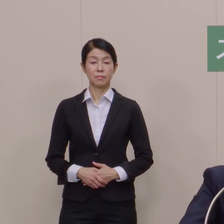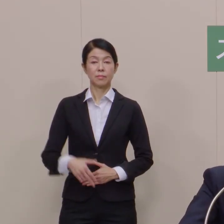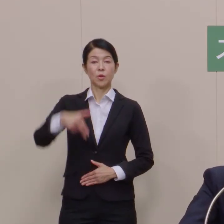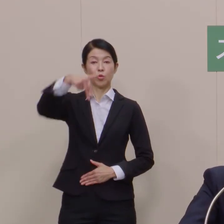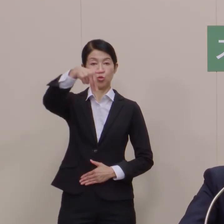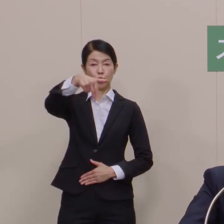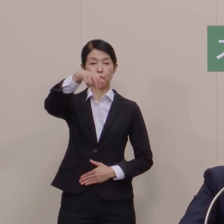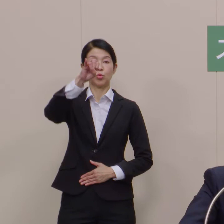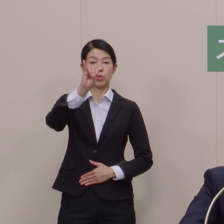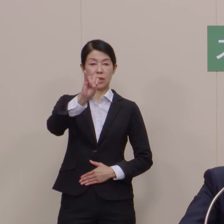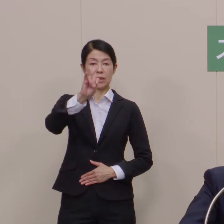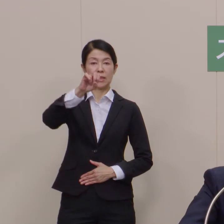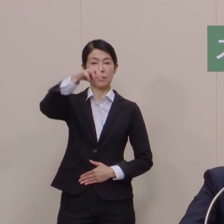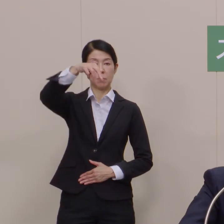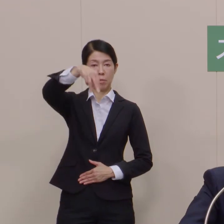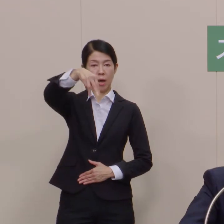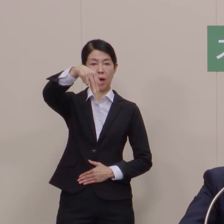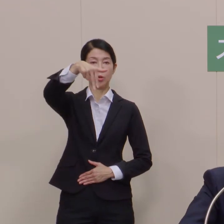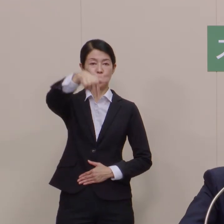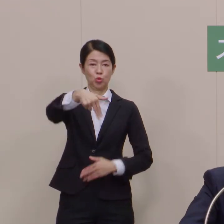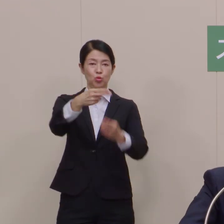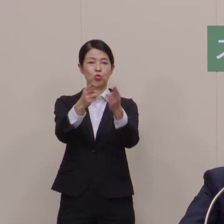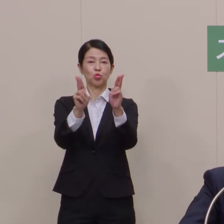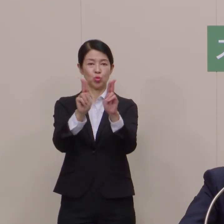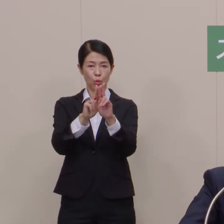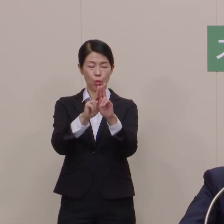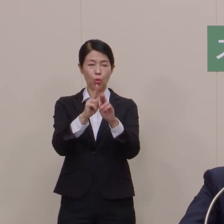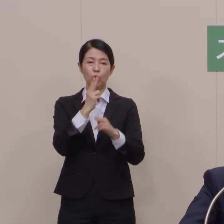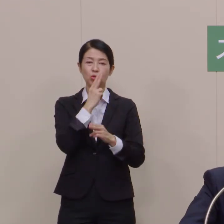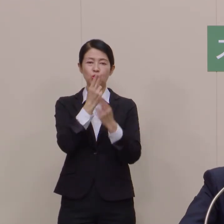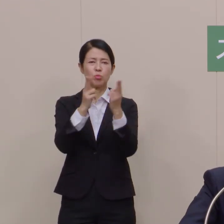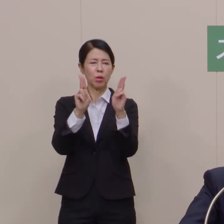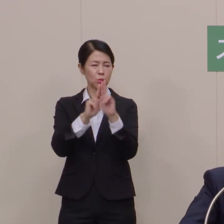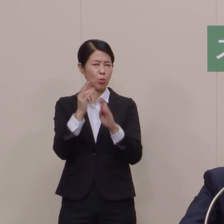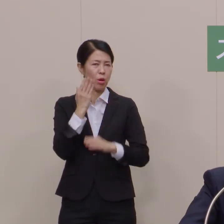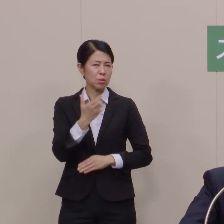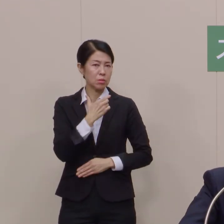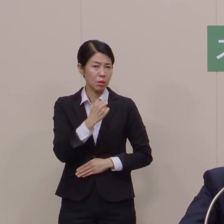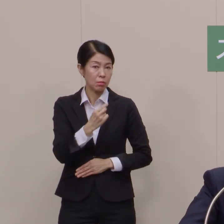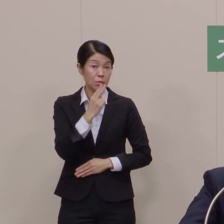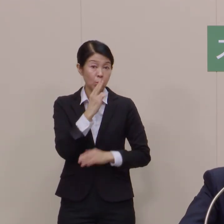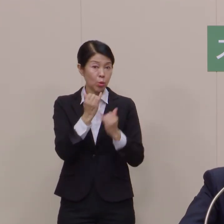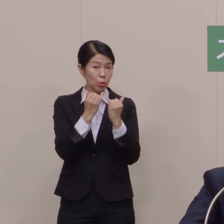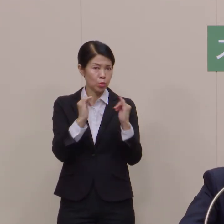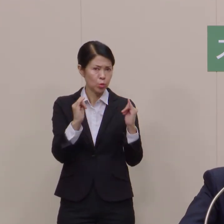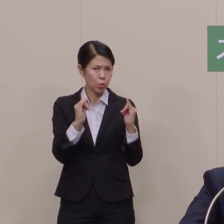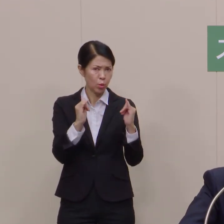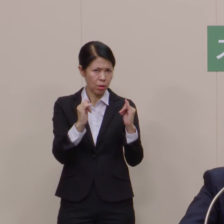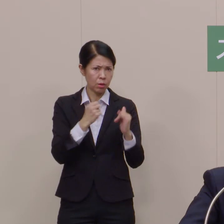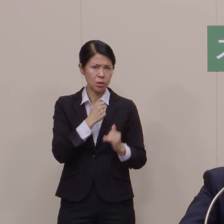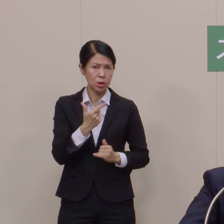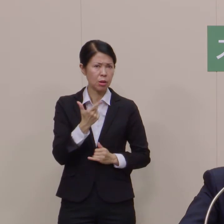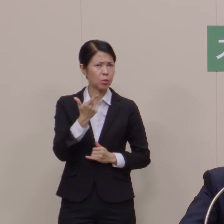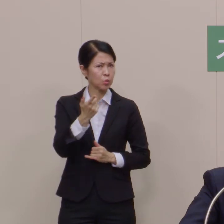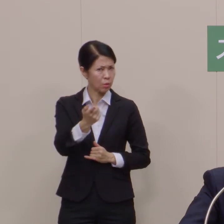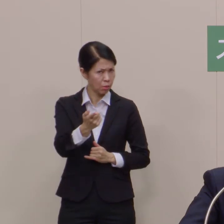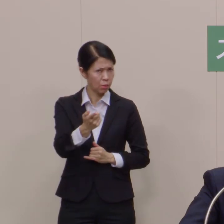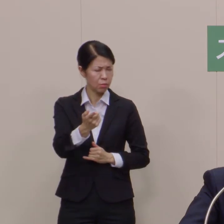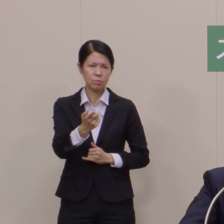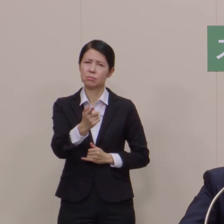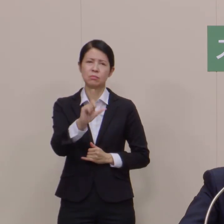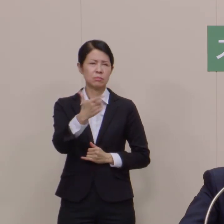我々スイマス党は国民の皆さんに問いたい。タバコを吸う人が嫌いですか、答えはノーではないでしょ